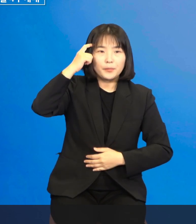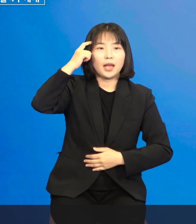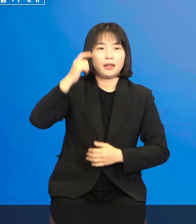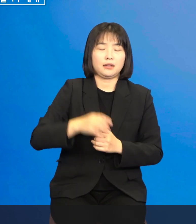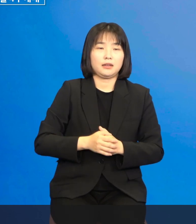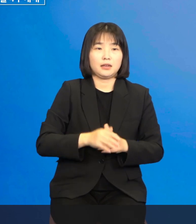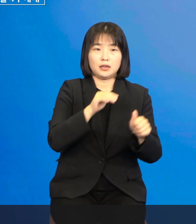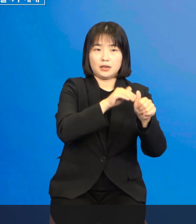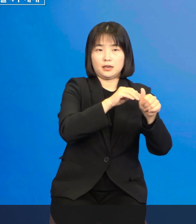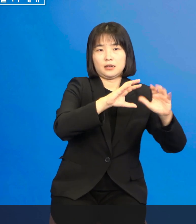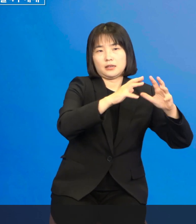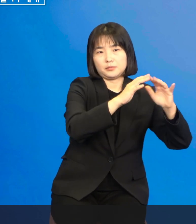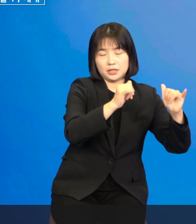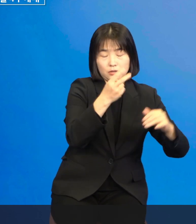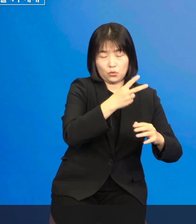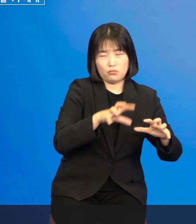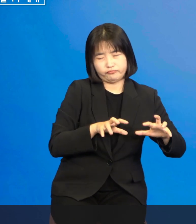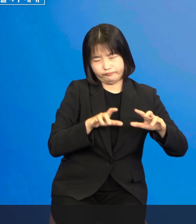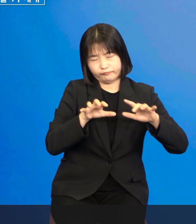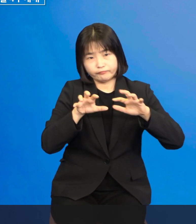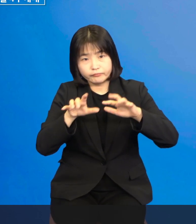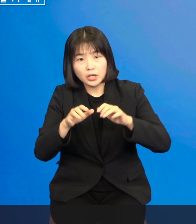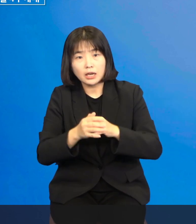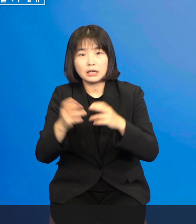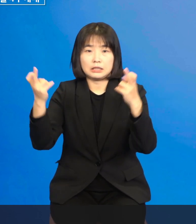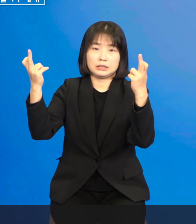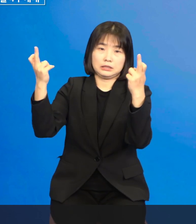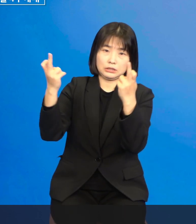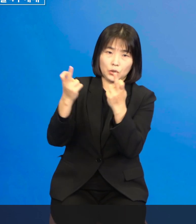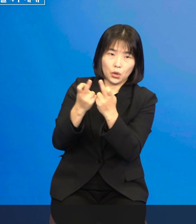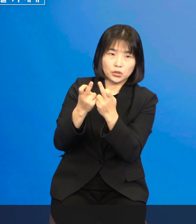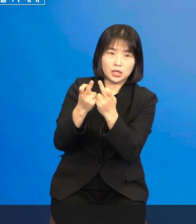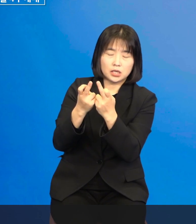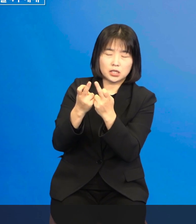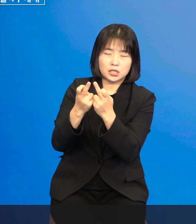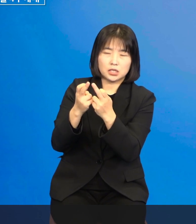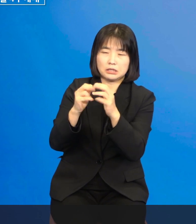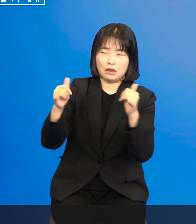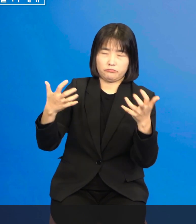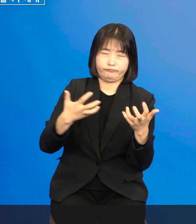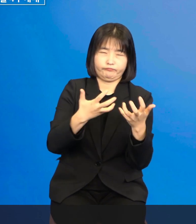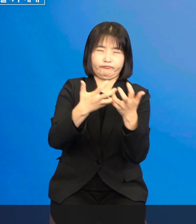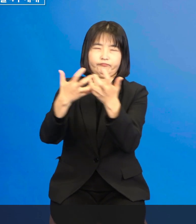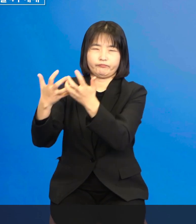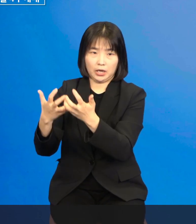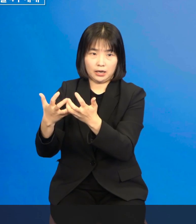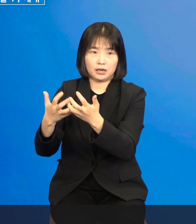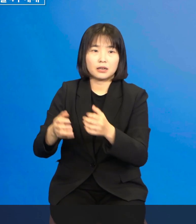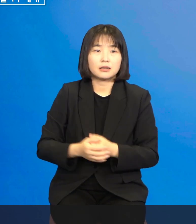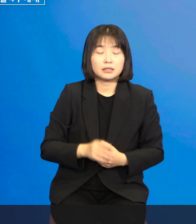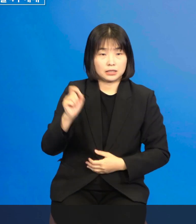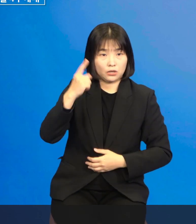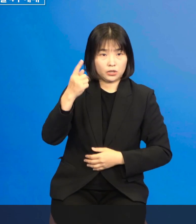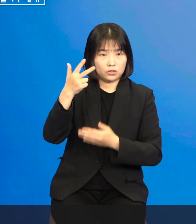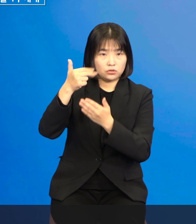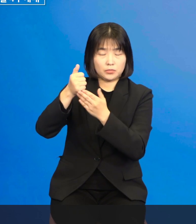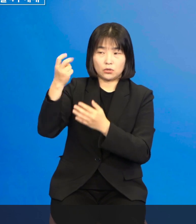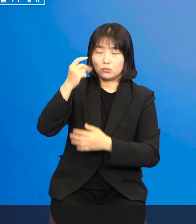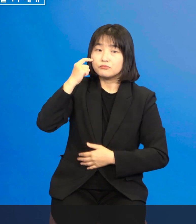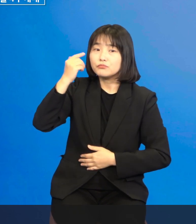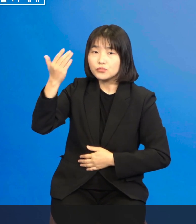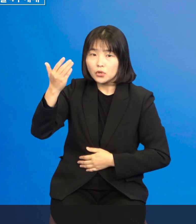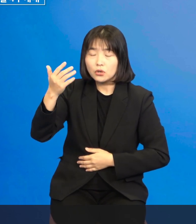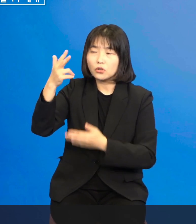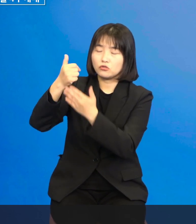알았다. 블레셋 사람들이 또 올라와서 르바임 골짜기의 평원을 가득 메웠다. 다윗이 주님께